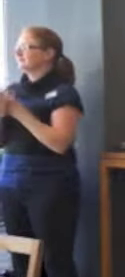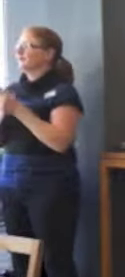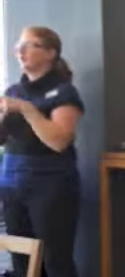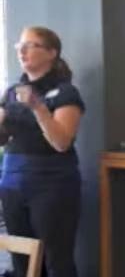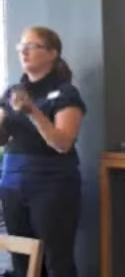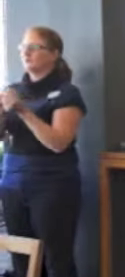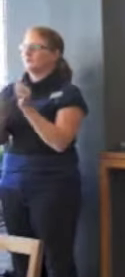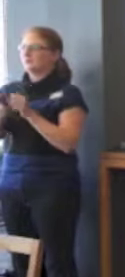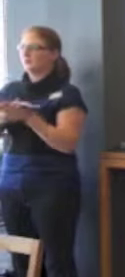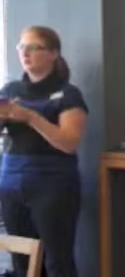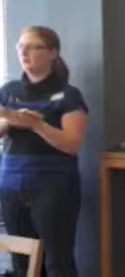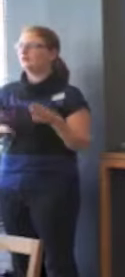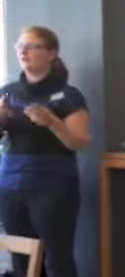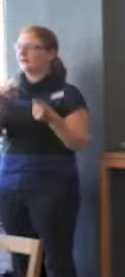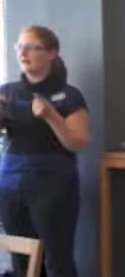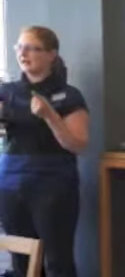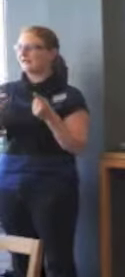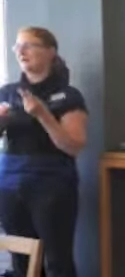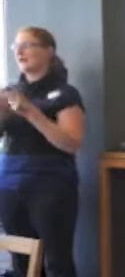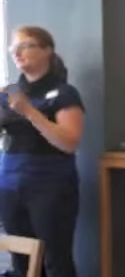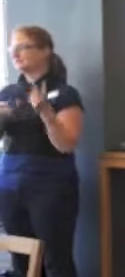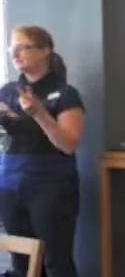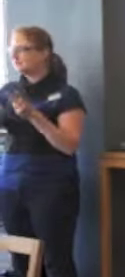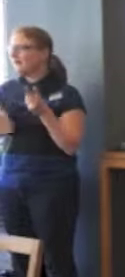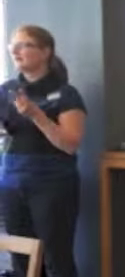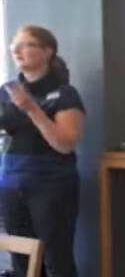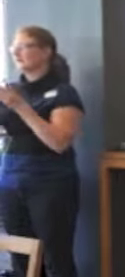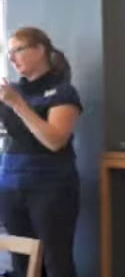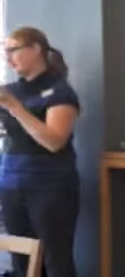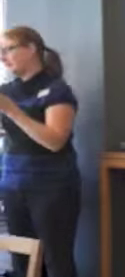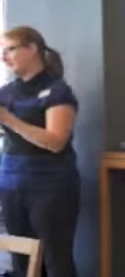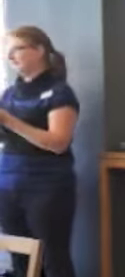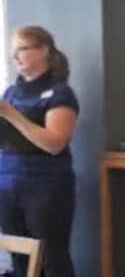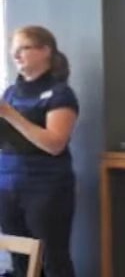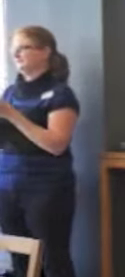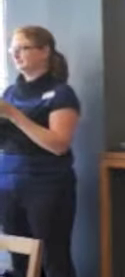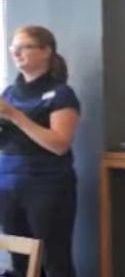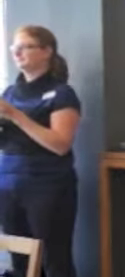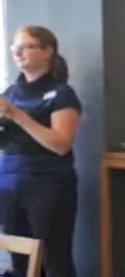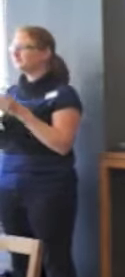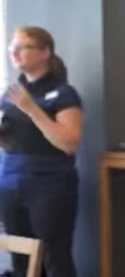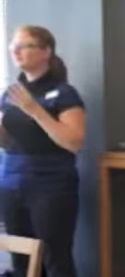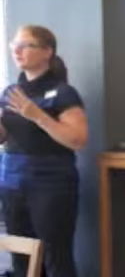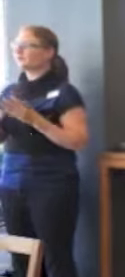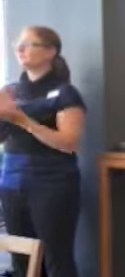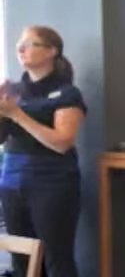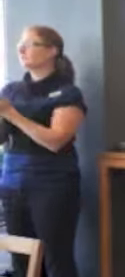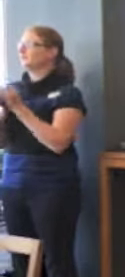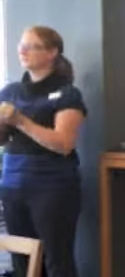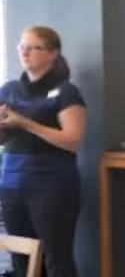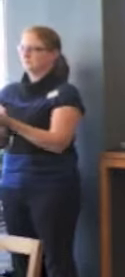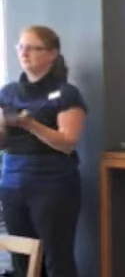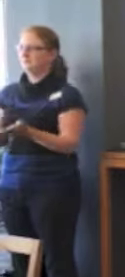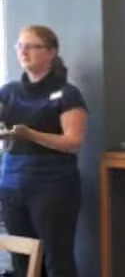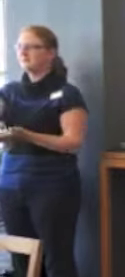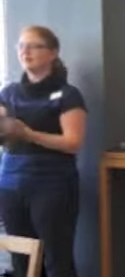är arbetsmarknad, det är näring, det är socialpolitik och utbildningspolitik. Och tanken är ju att fonden ska ge ett